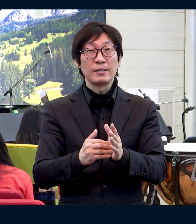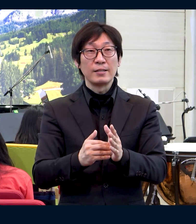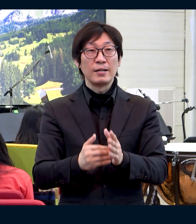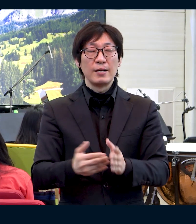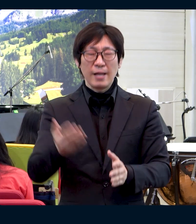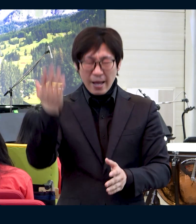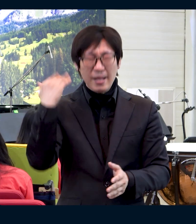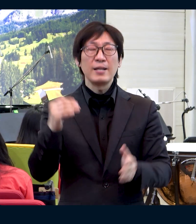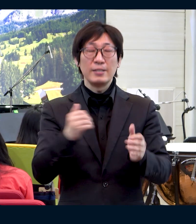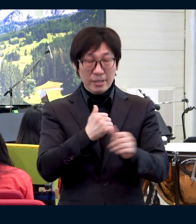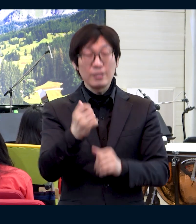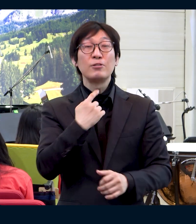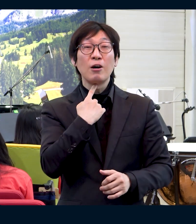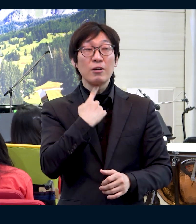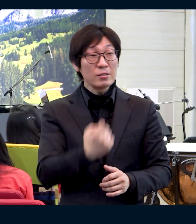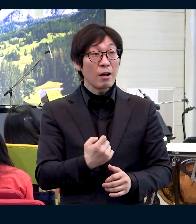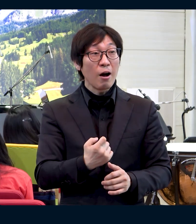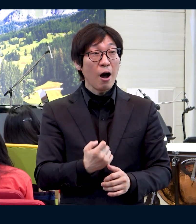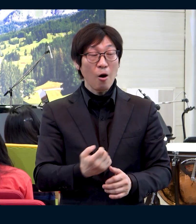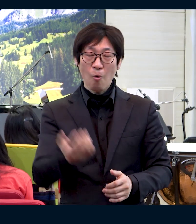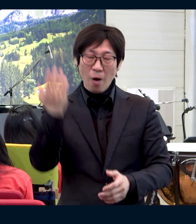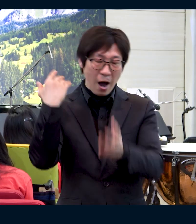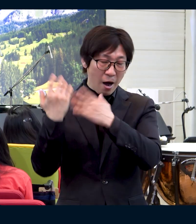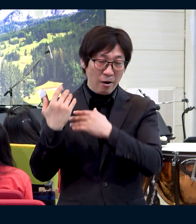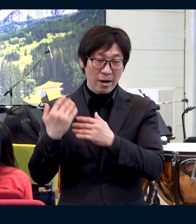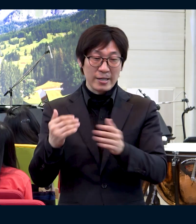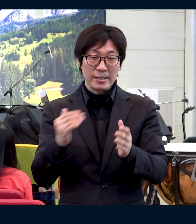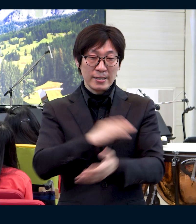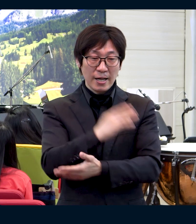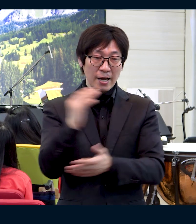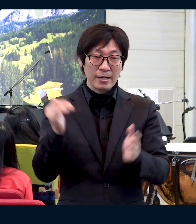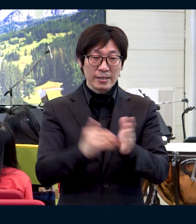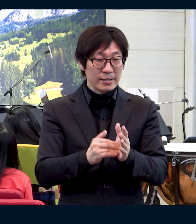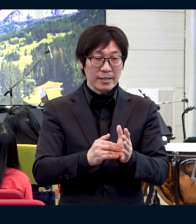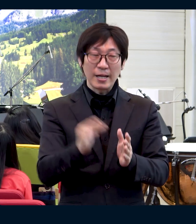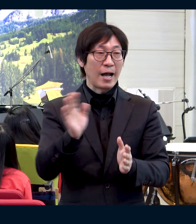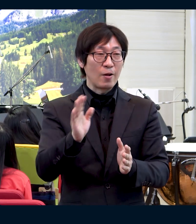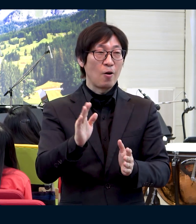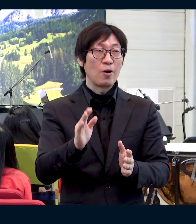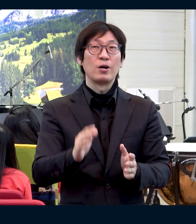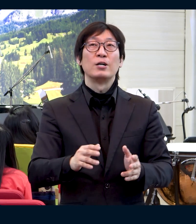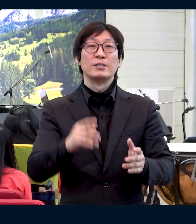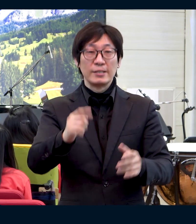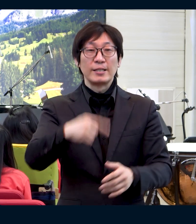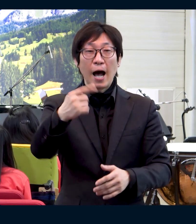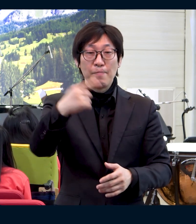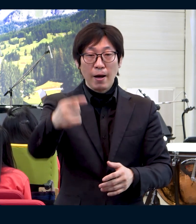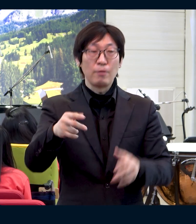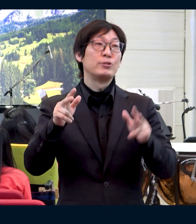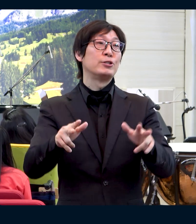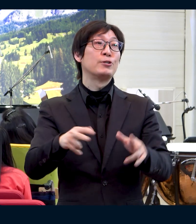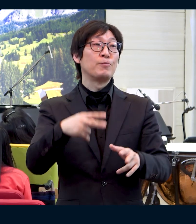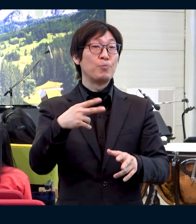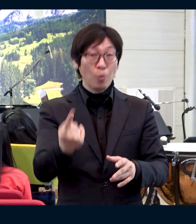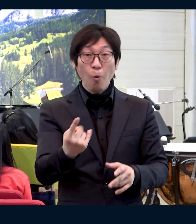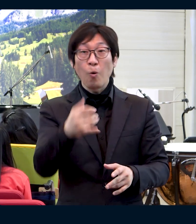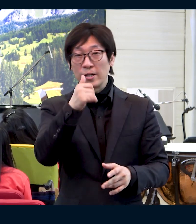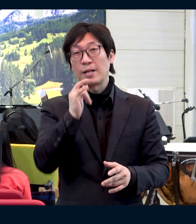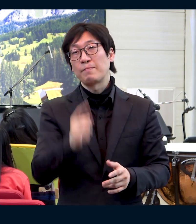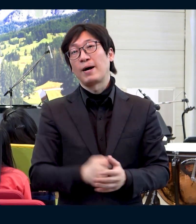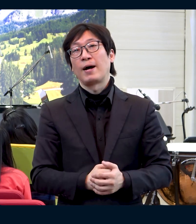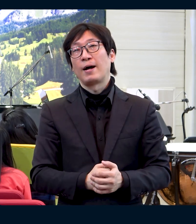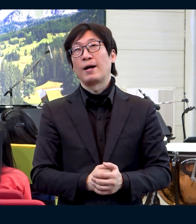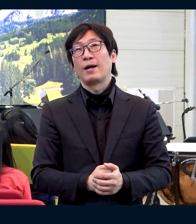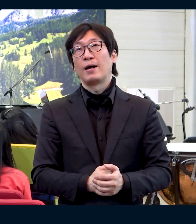그랬었었어, 그때 이겼었었지 라고 하면서 과거의 이야기만이 아닙니다. 그 이야기는 현재의 이야기고